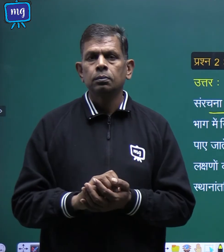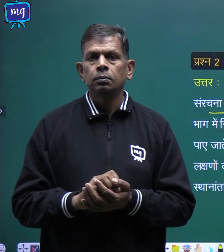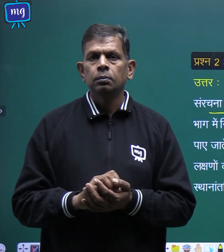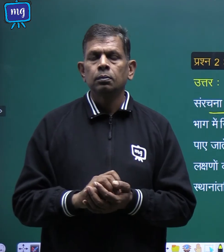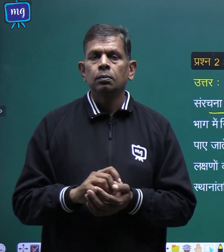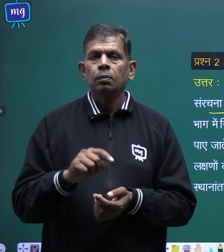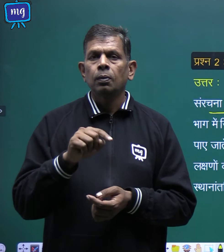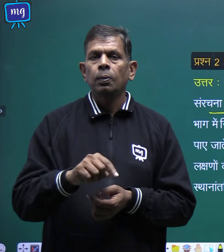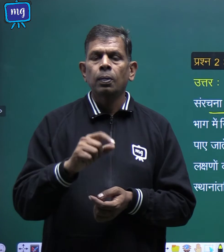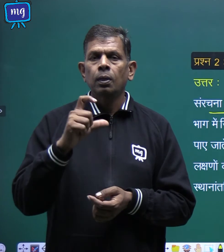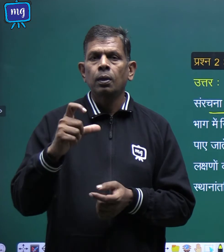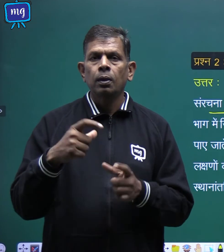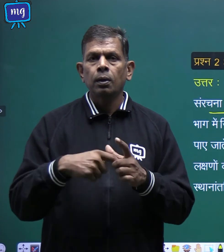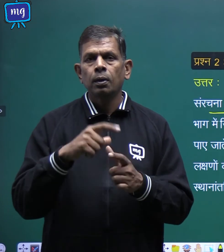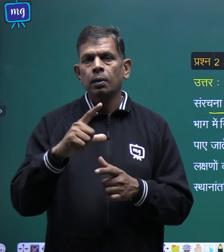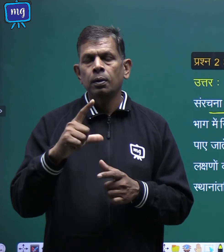यह कोशिका के